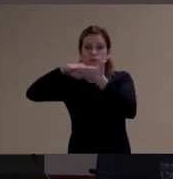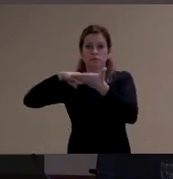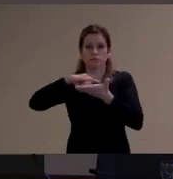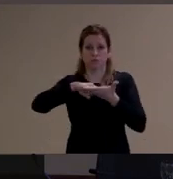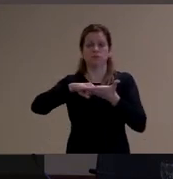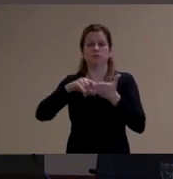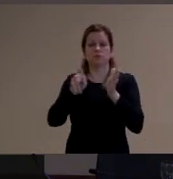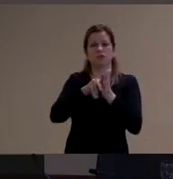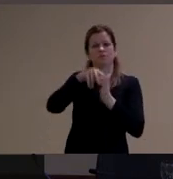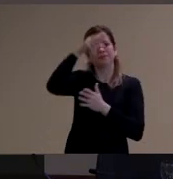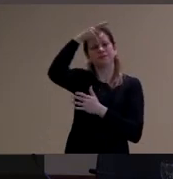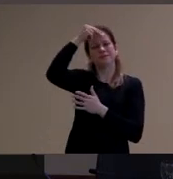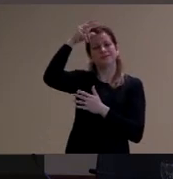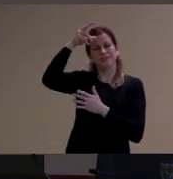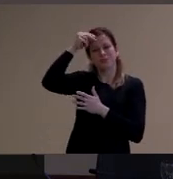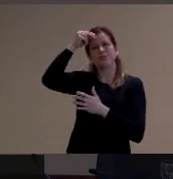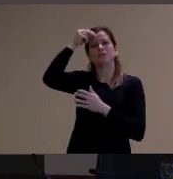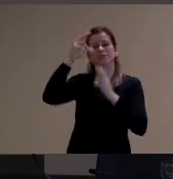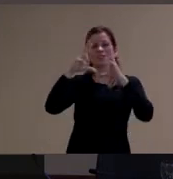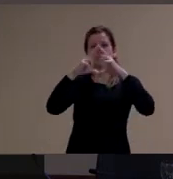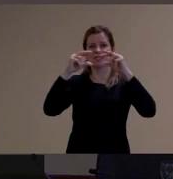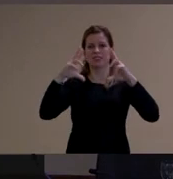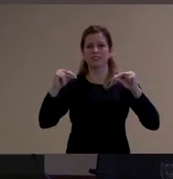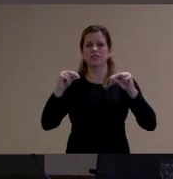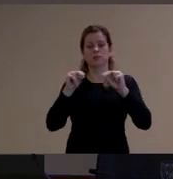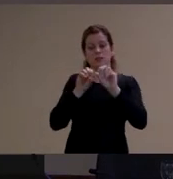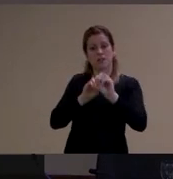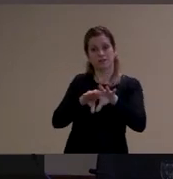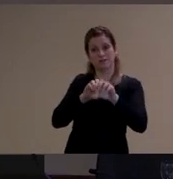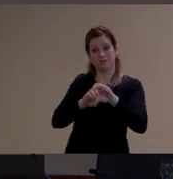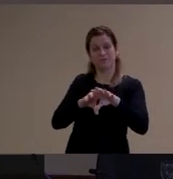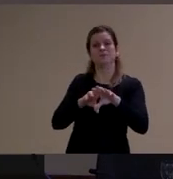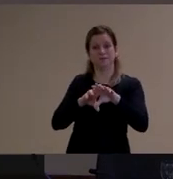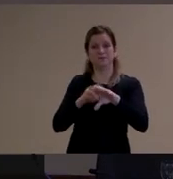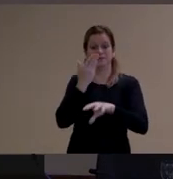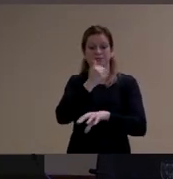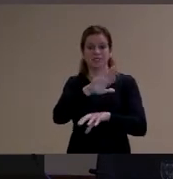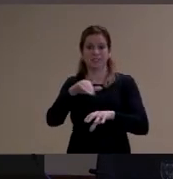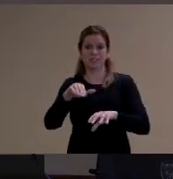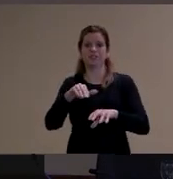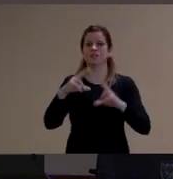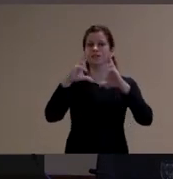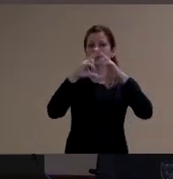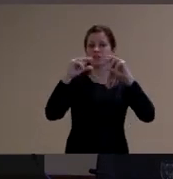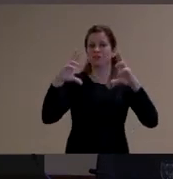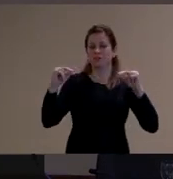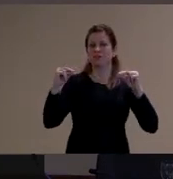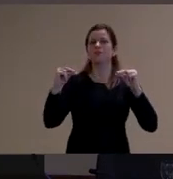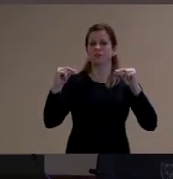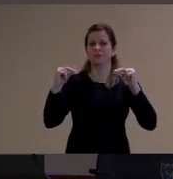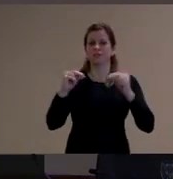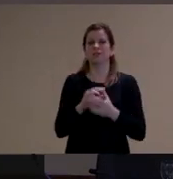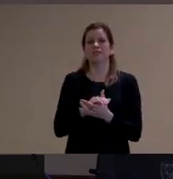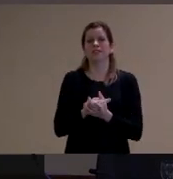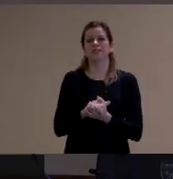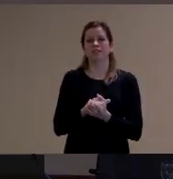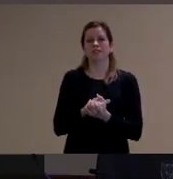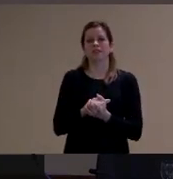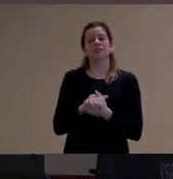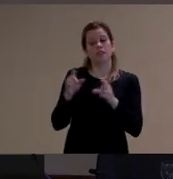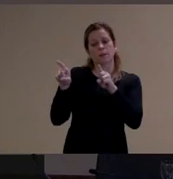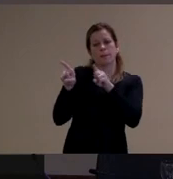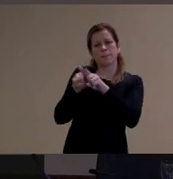rede de Florianópolis né da rede Municipal de Educação Infantil de Florianópolis é tomam também